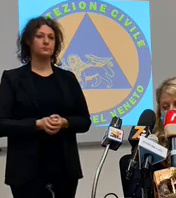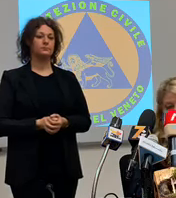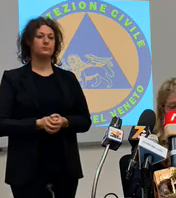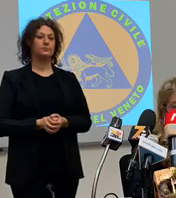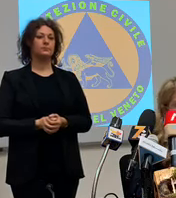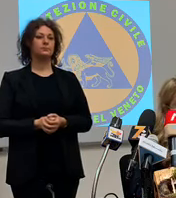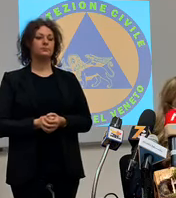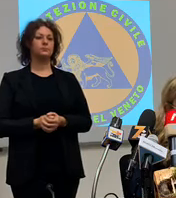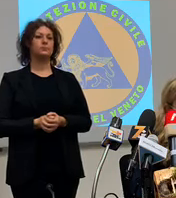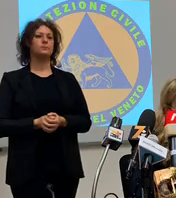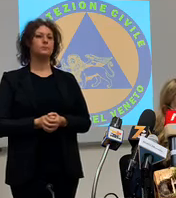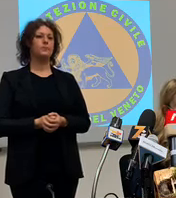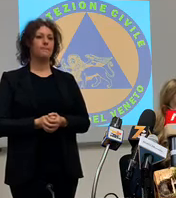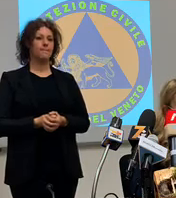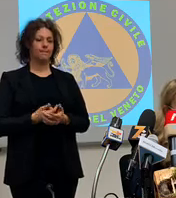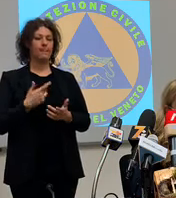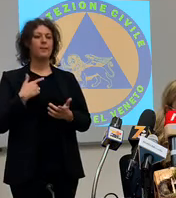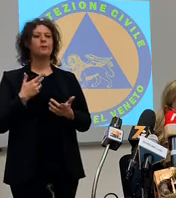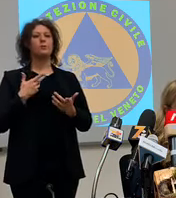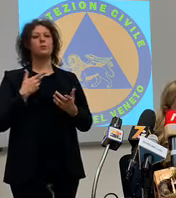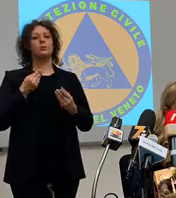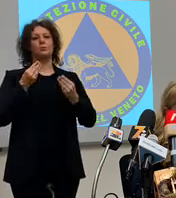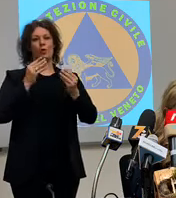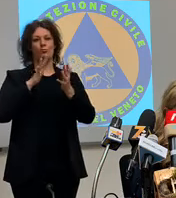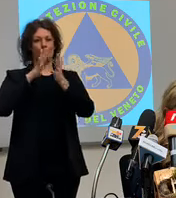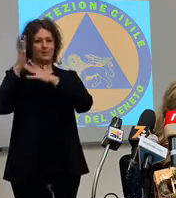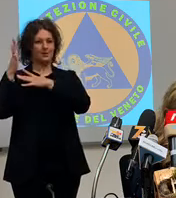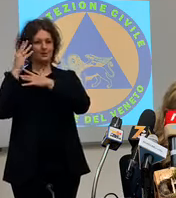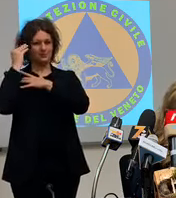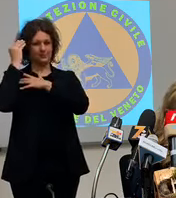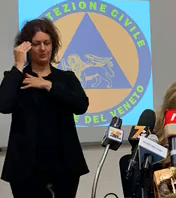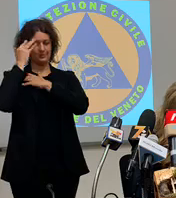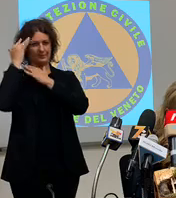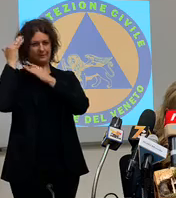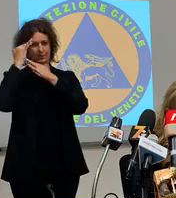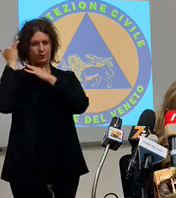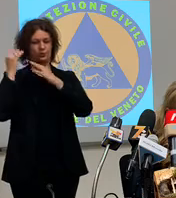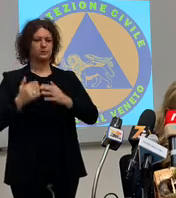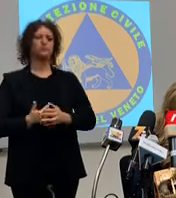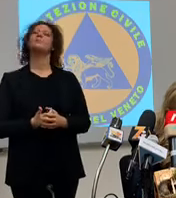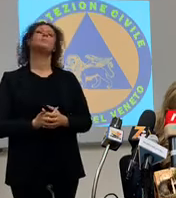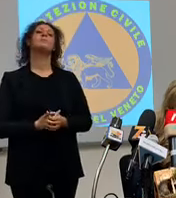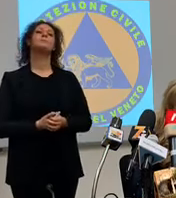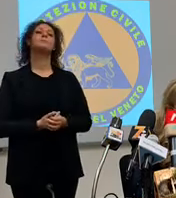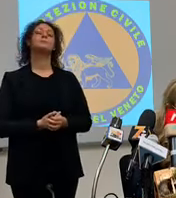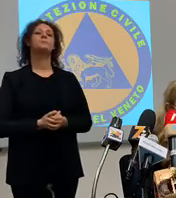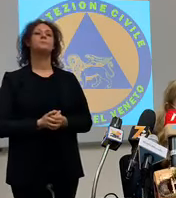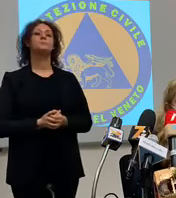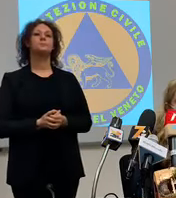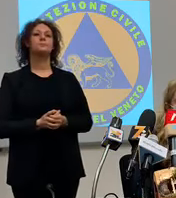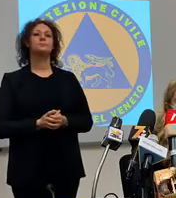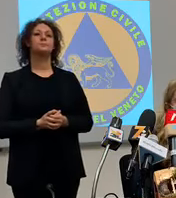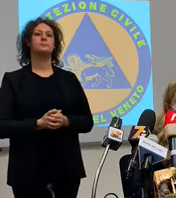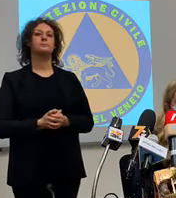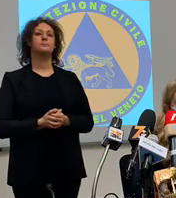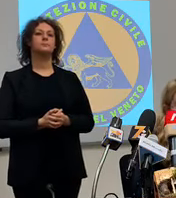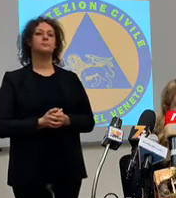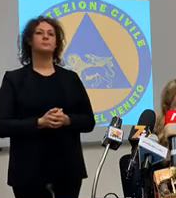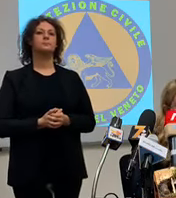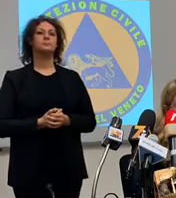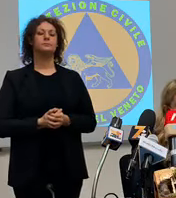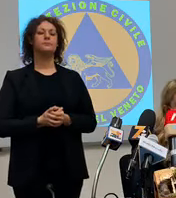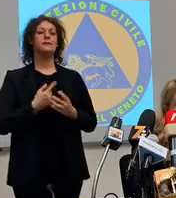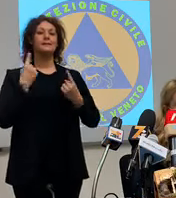un'altra considerazione che abbiamo fatto anche Insomma Stamattina allora valutando quello che sta succedendo